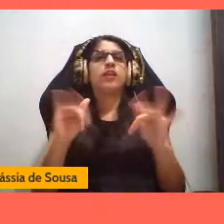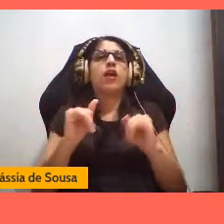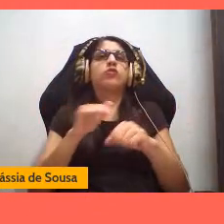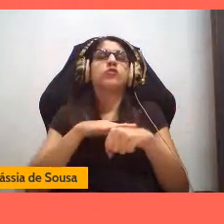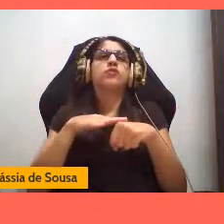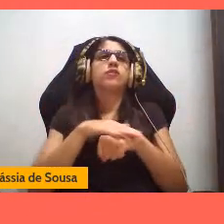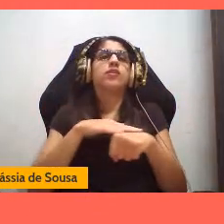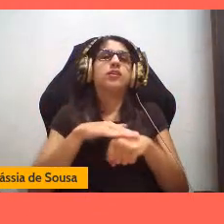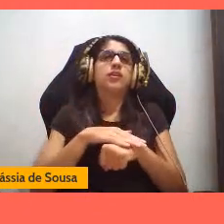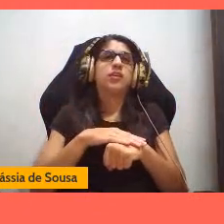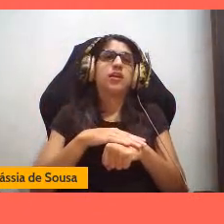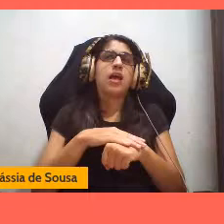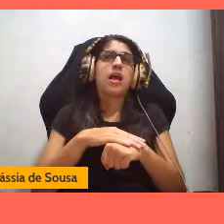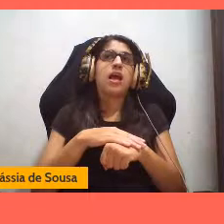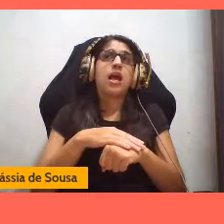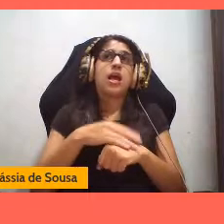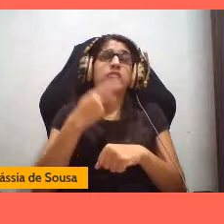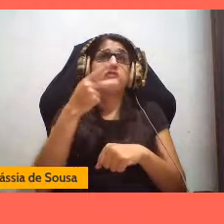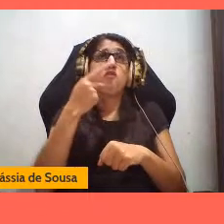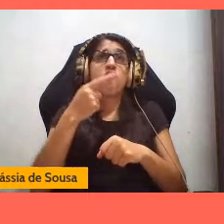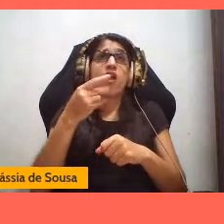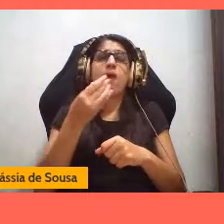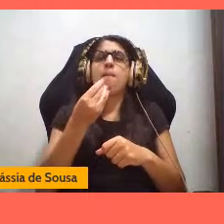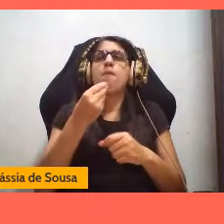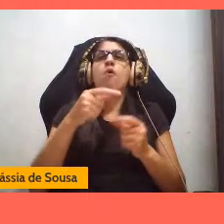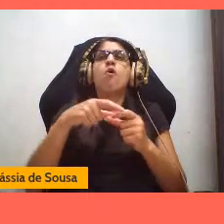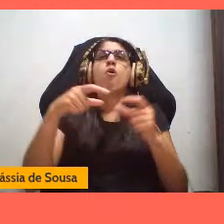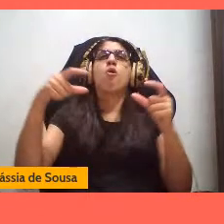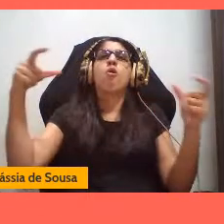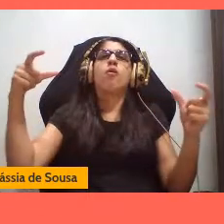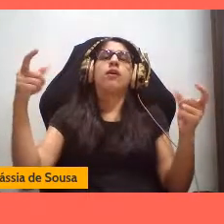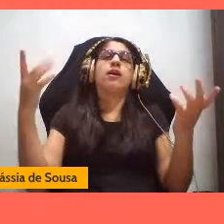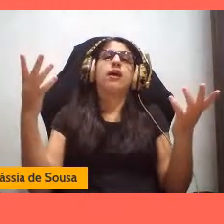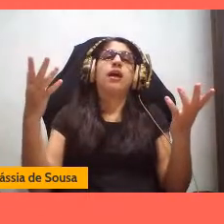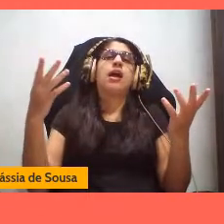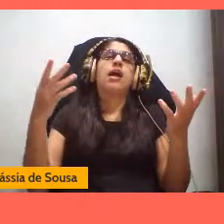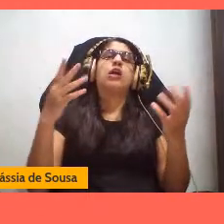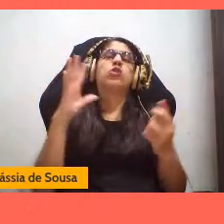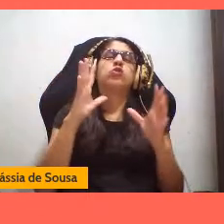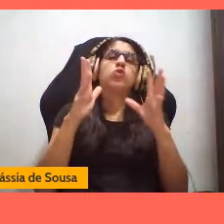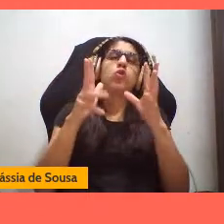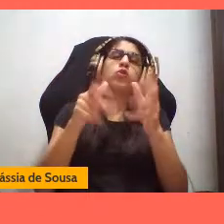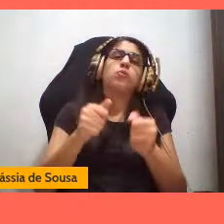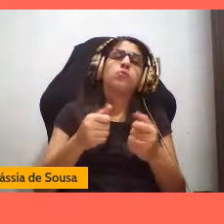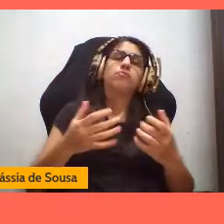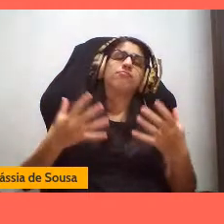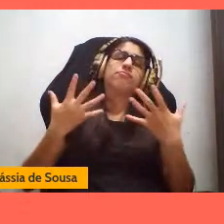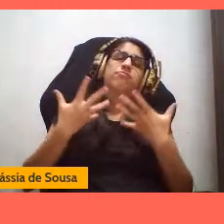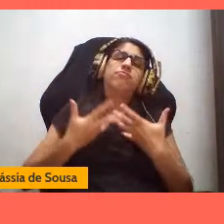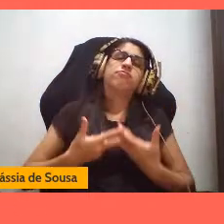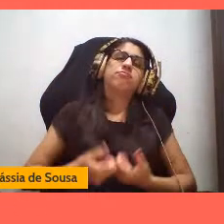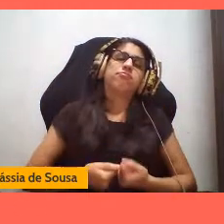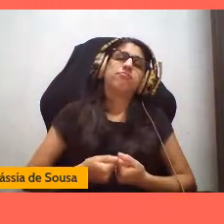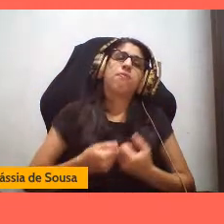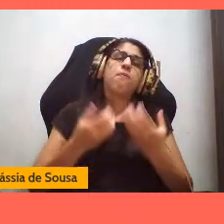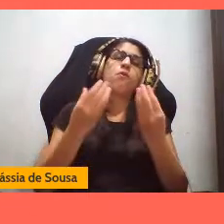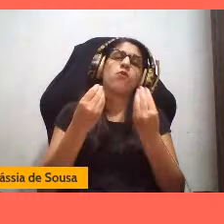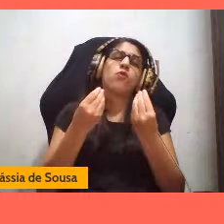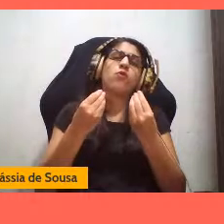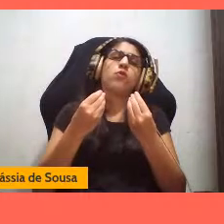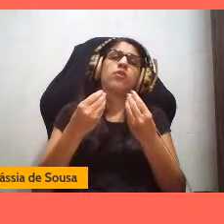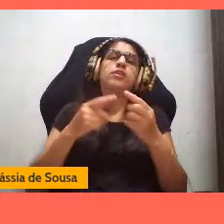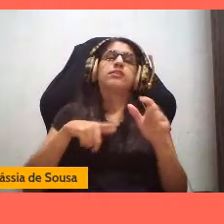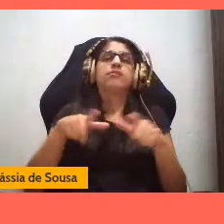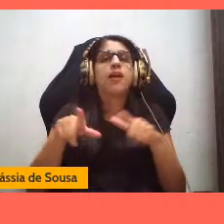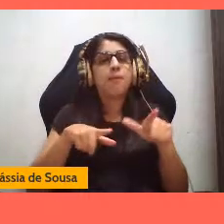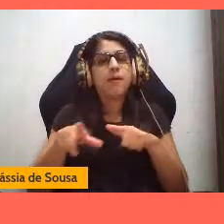e não quero me alongar muito, acho que já está todo mundo muito cansado, né, mil atividades hoje,